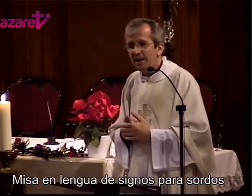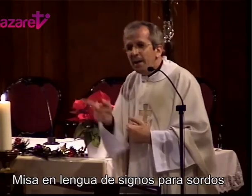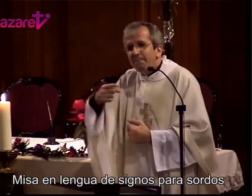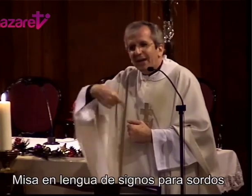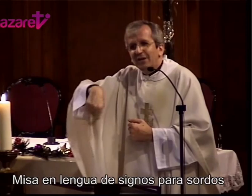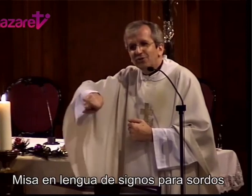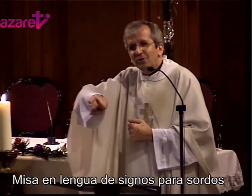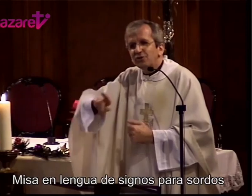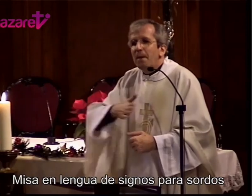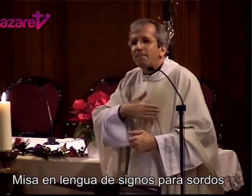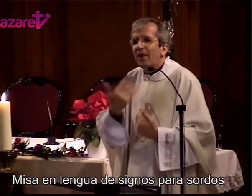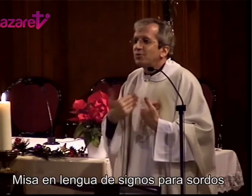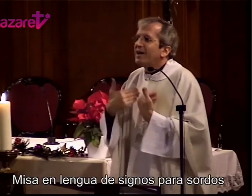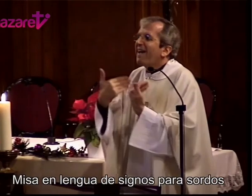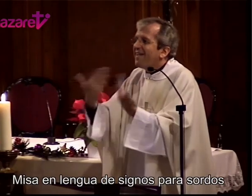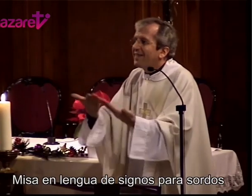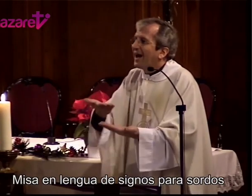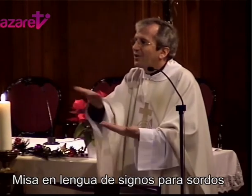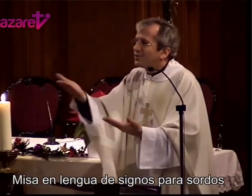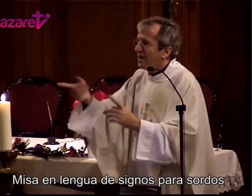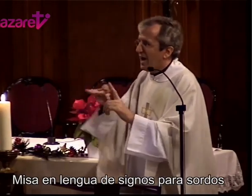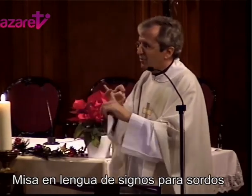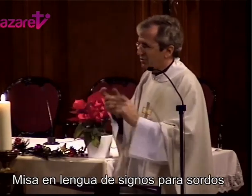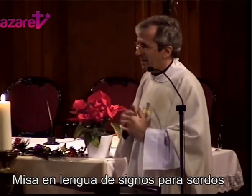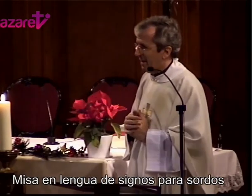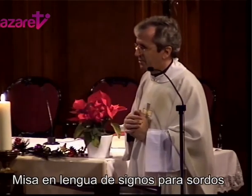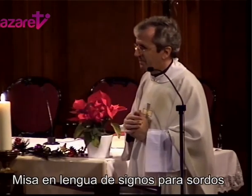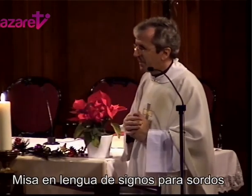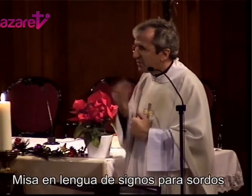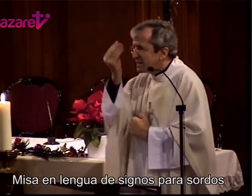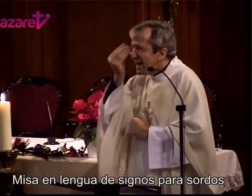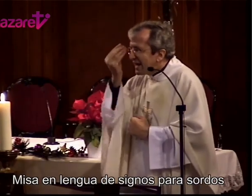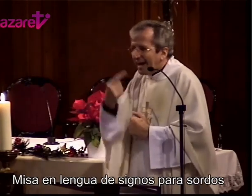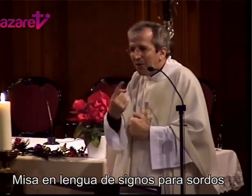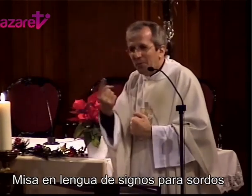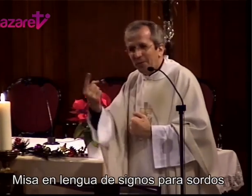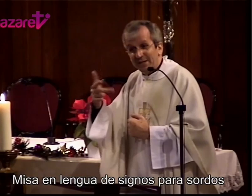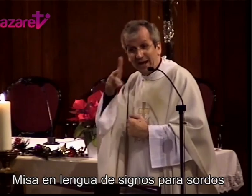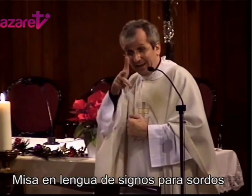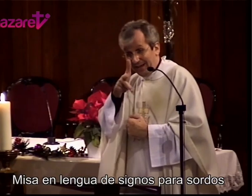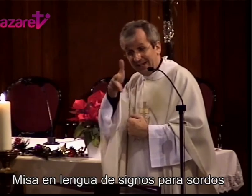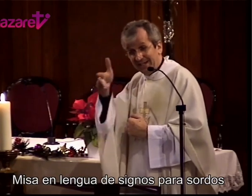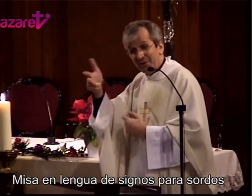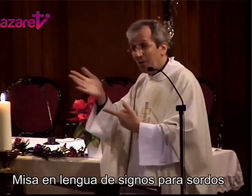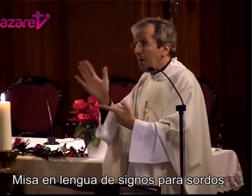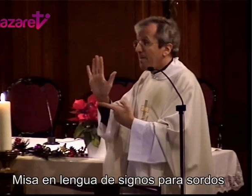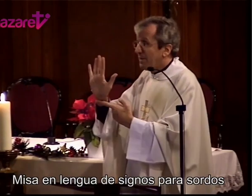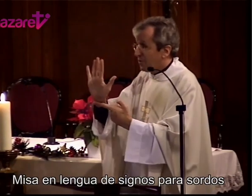para que nosotros podamos entregarnos a nuestros hermanos. Entonces, cada uno puede pensar, y en ese vídeo